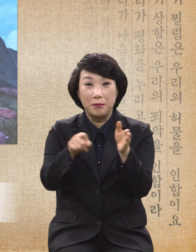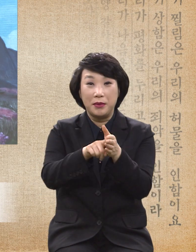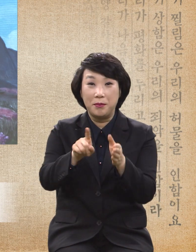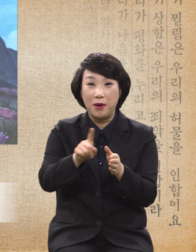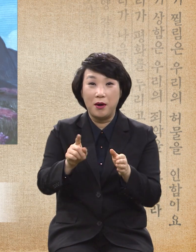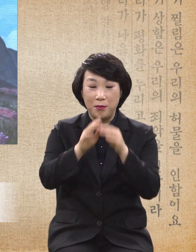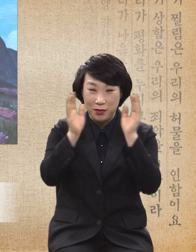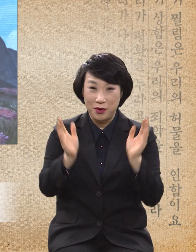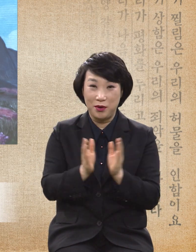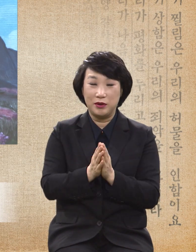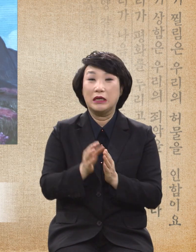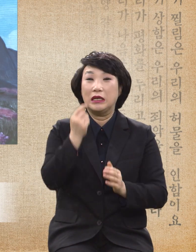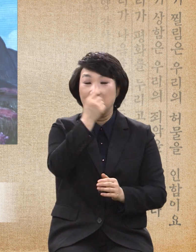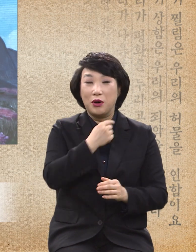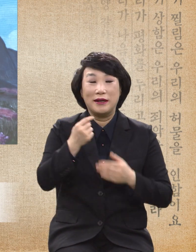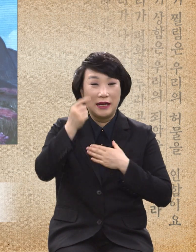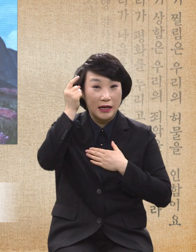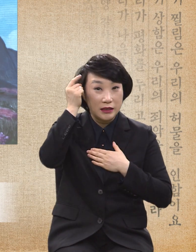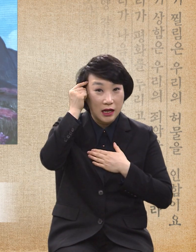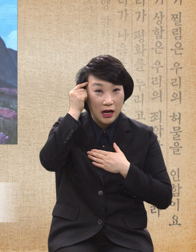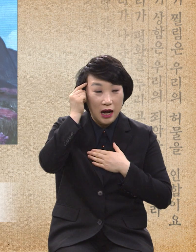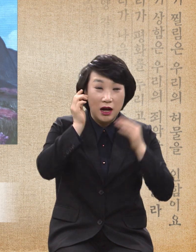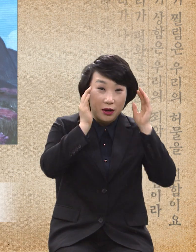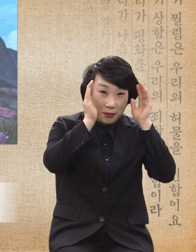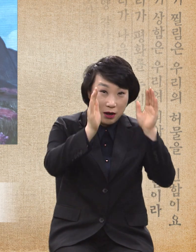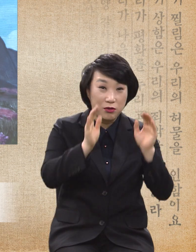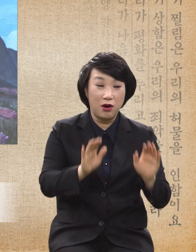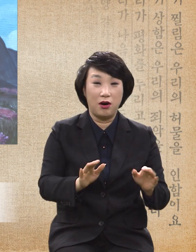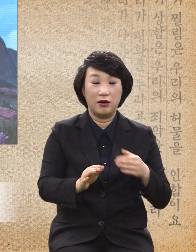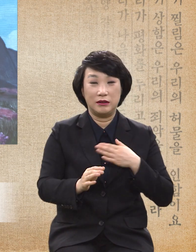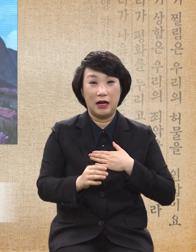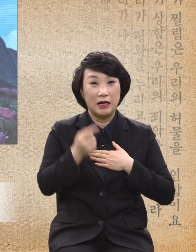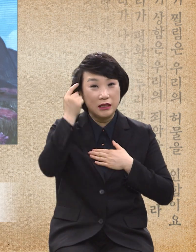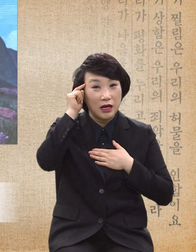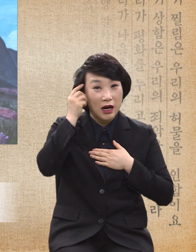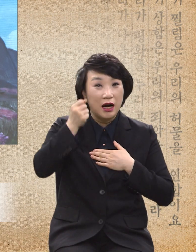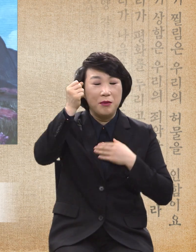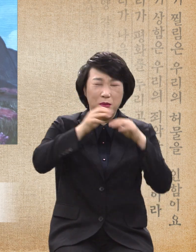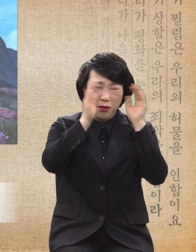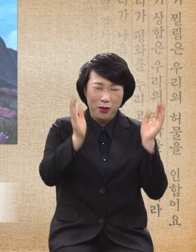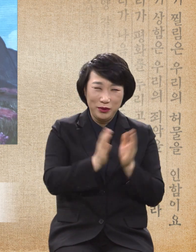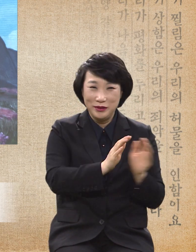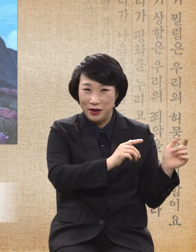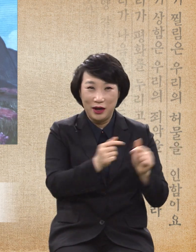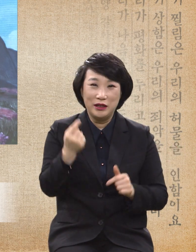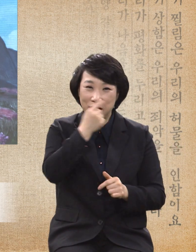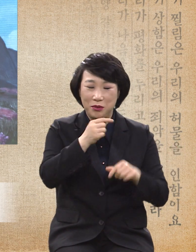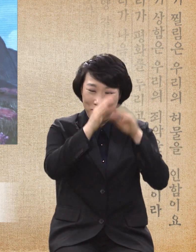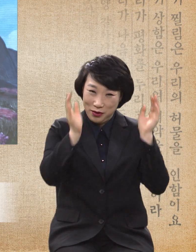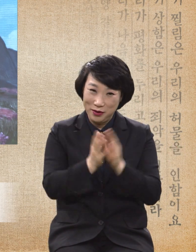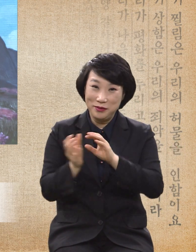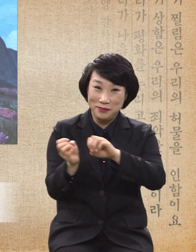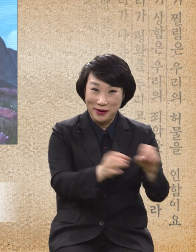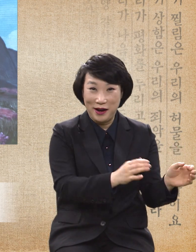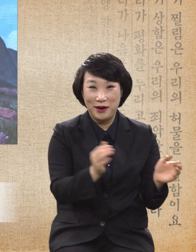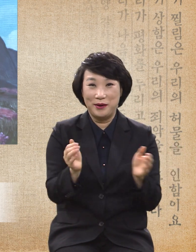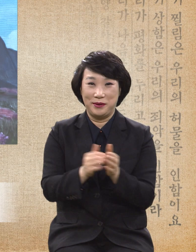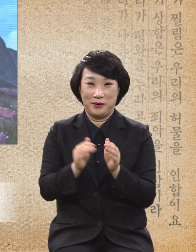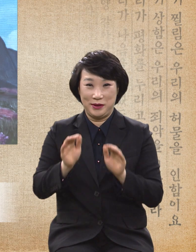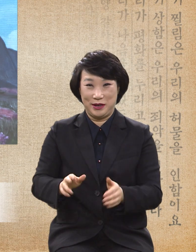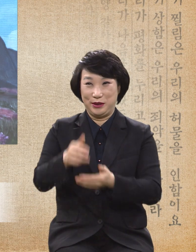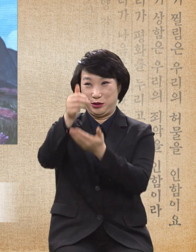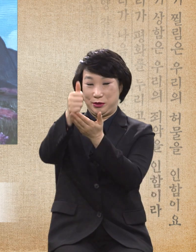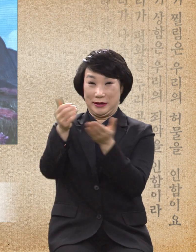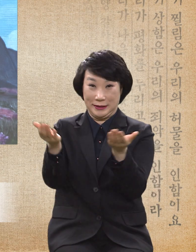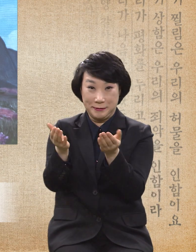모든 논리와 내 생각과 학문과 내가 생각하는 모든 이치를 파괴해버리고